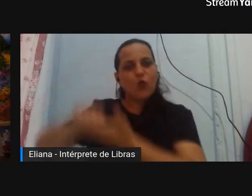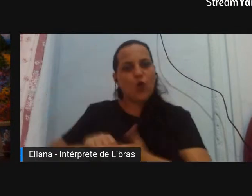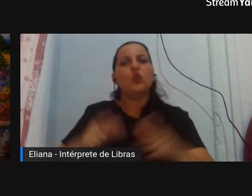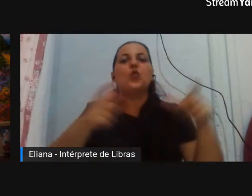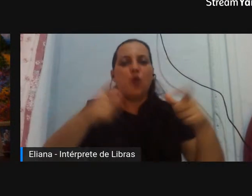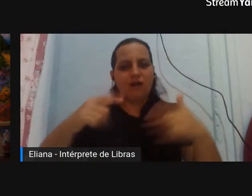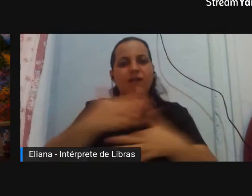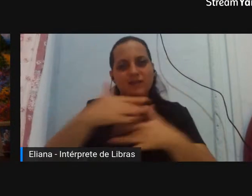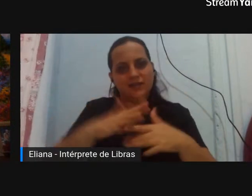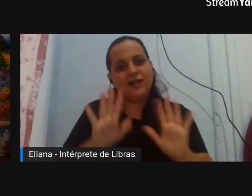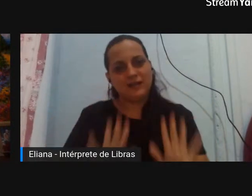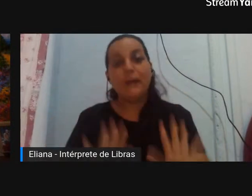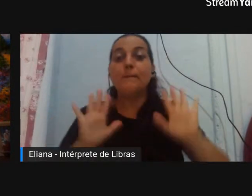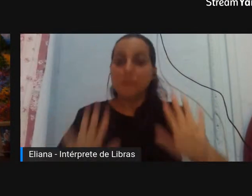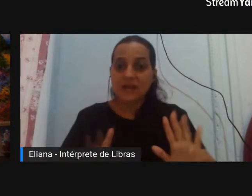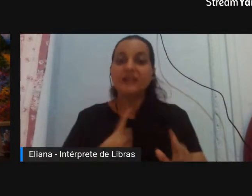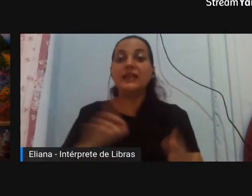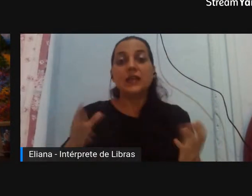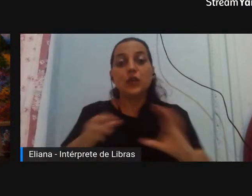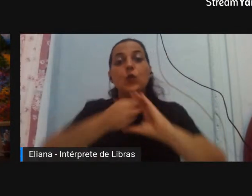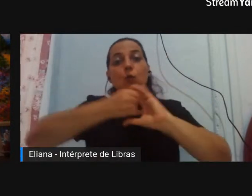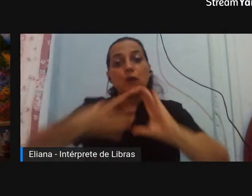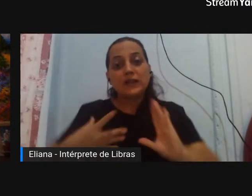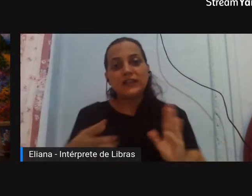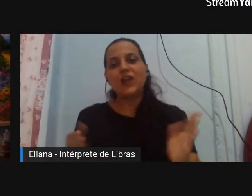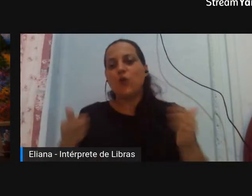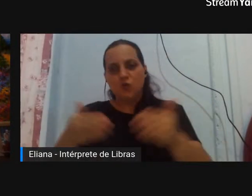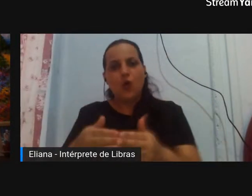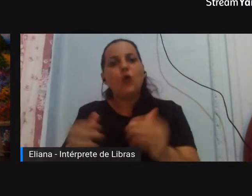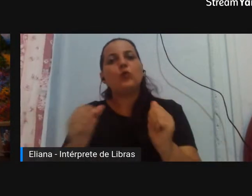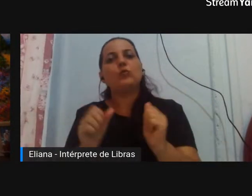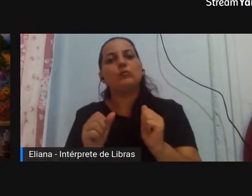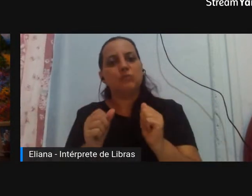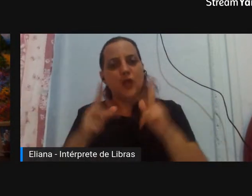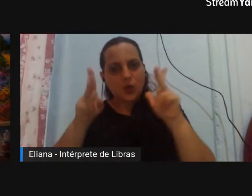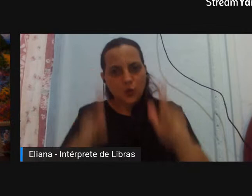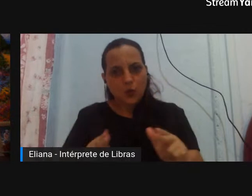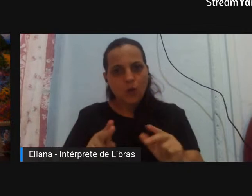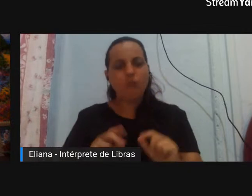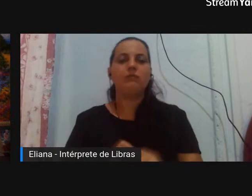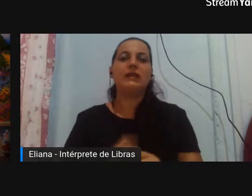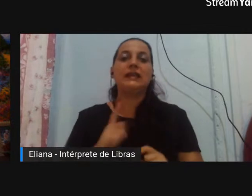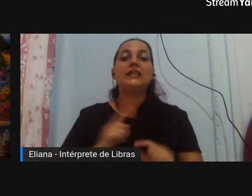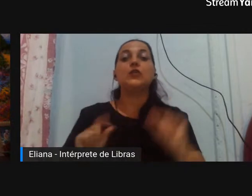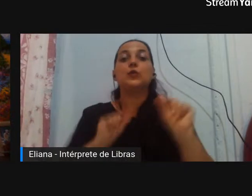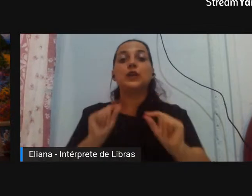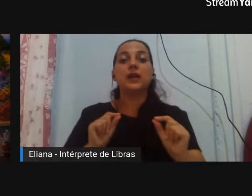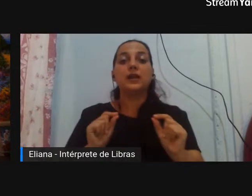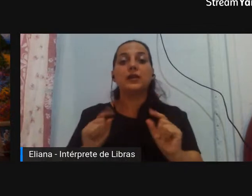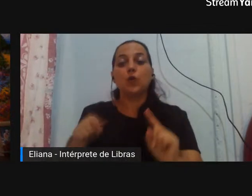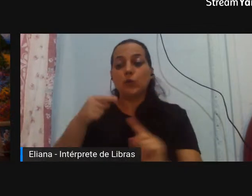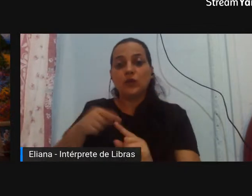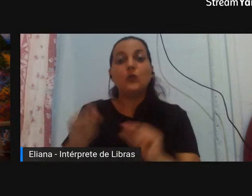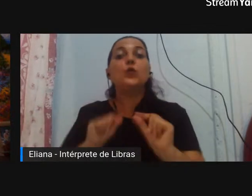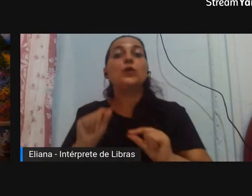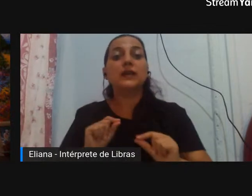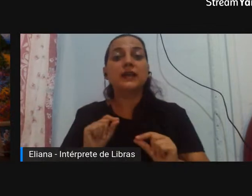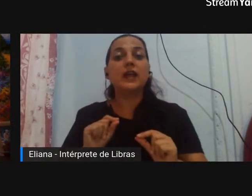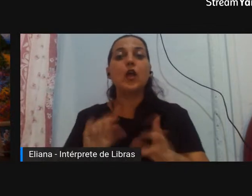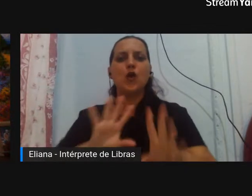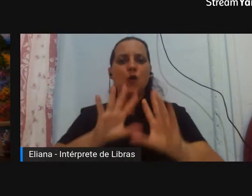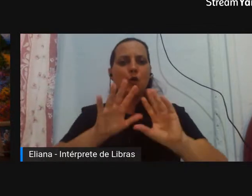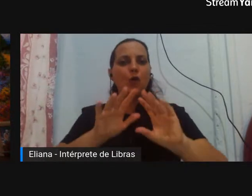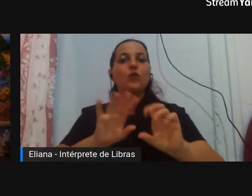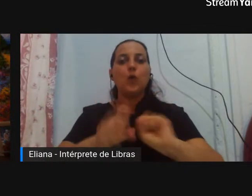característica comum e que teria como eixo norteador a formação humana